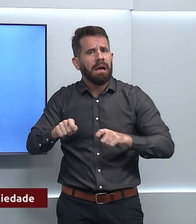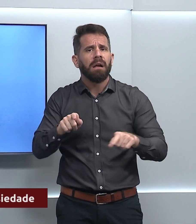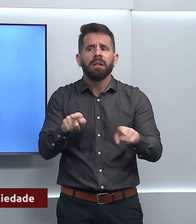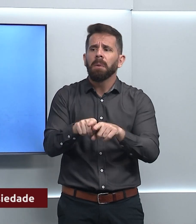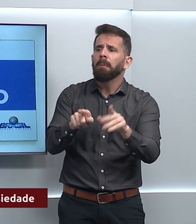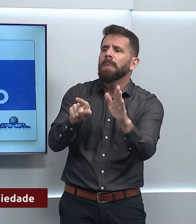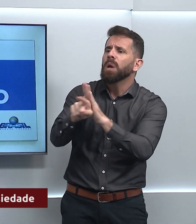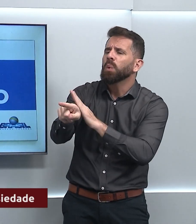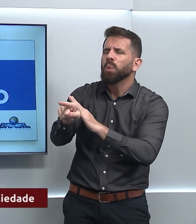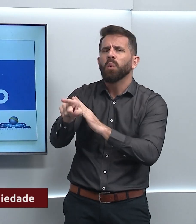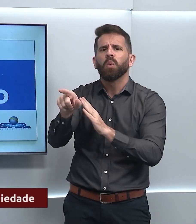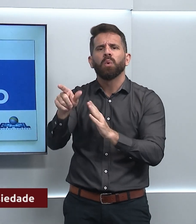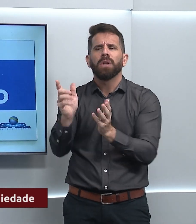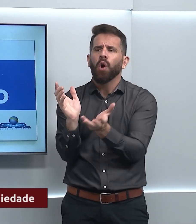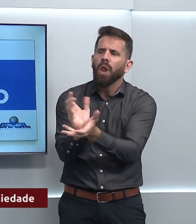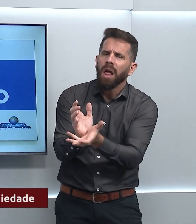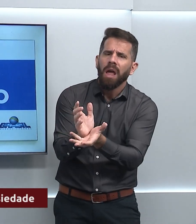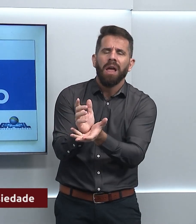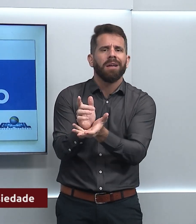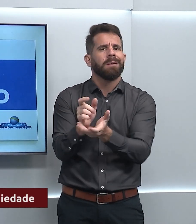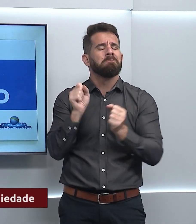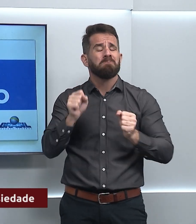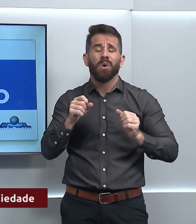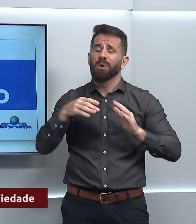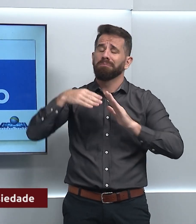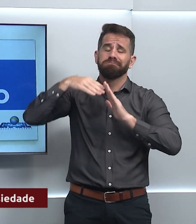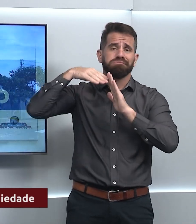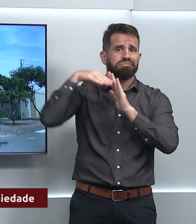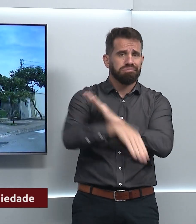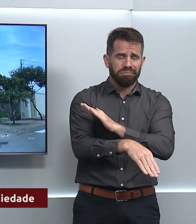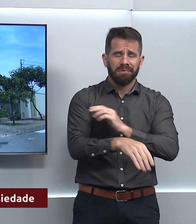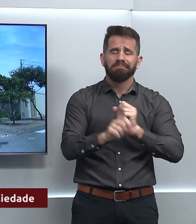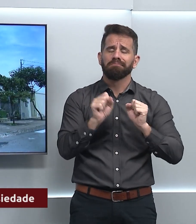não chegar num grau mais elevado de comprometimento.